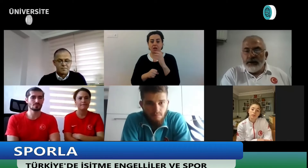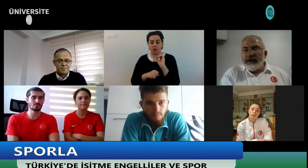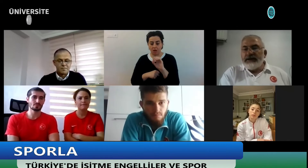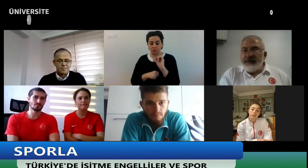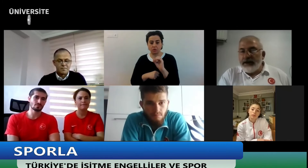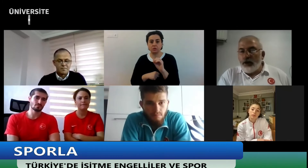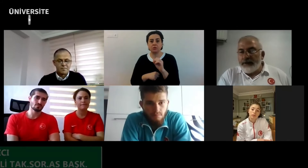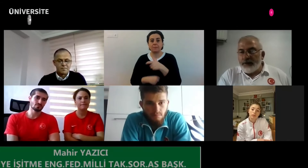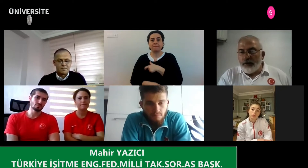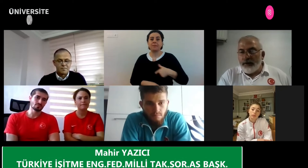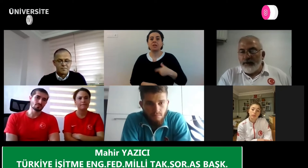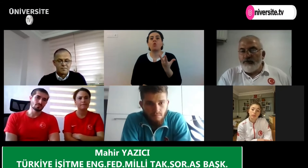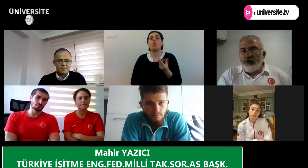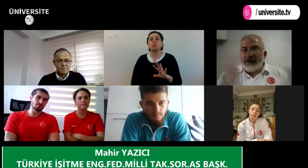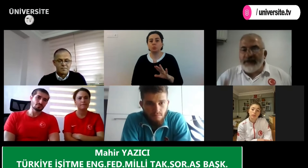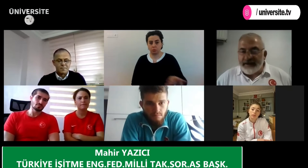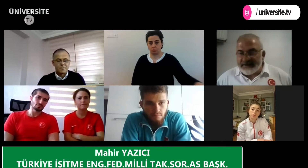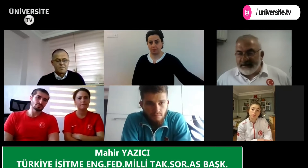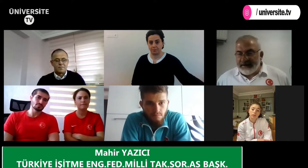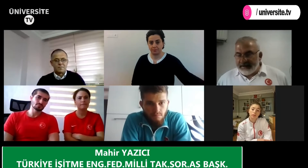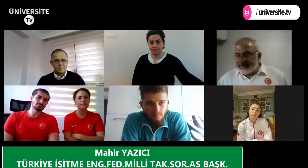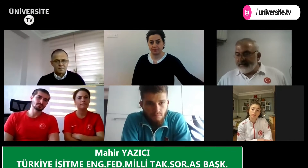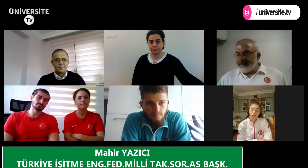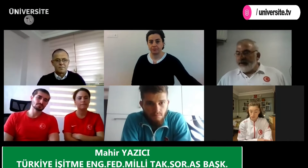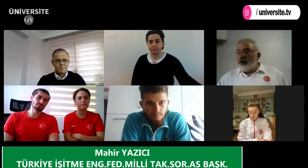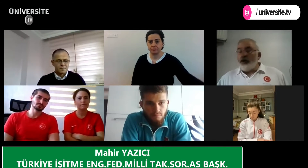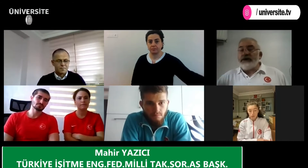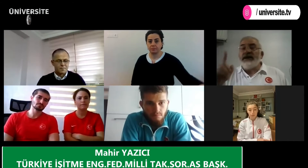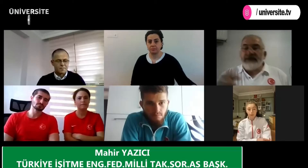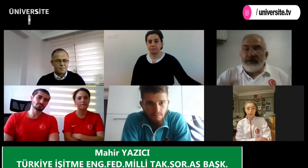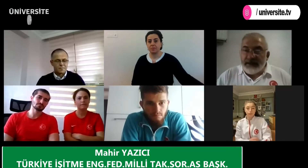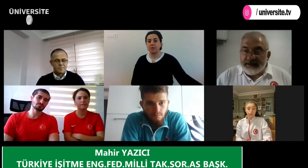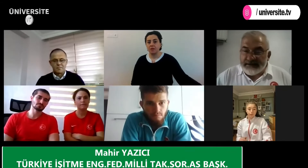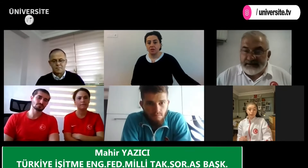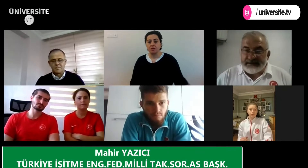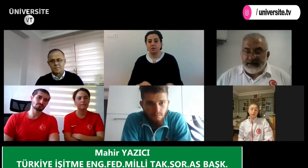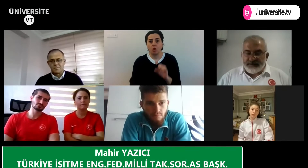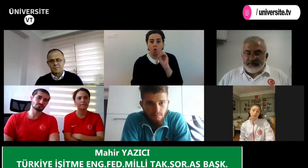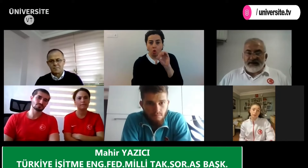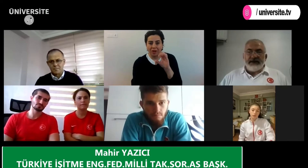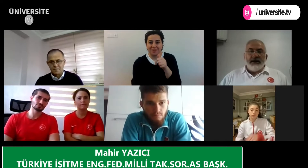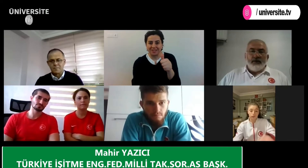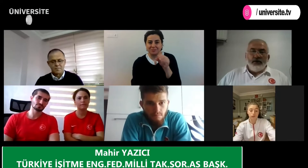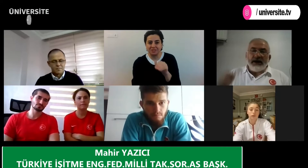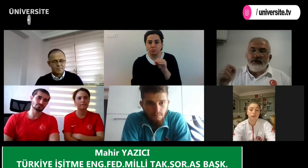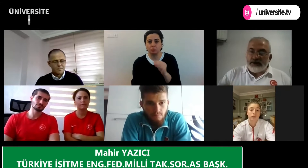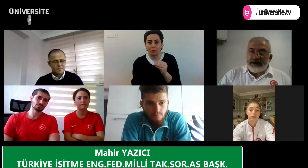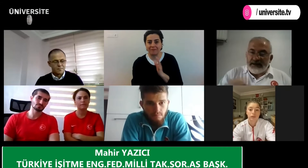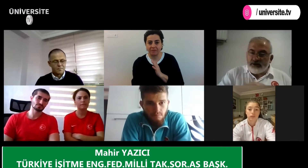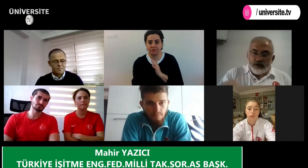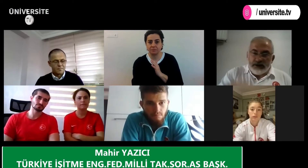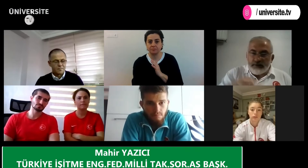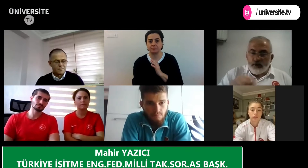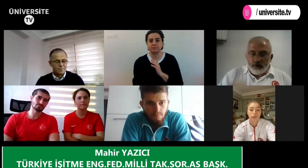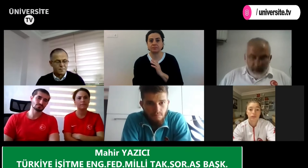antrenör 7 milli olamıyor. Bunların da hepsini ilettik. Öğretmen atamalarında sıkıntılarımız var. Bunların